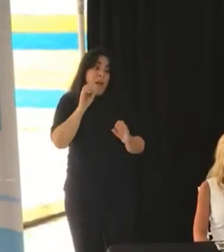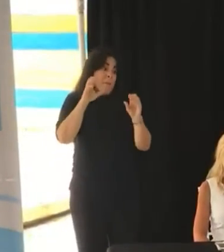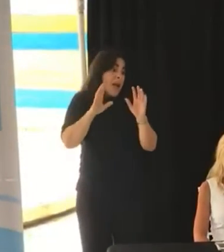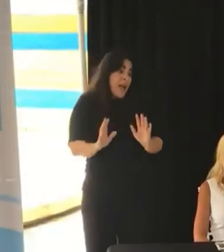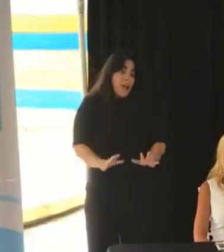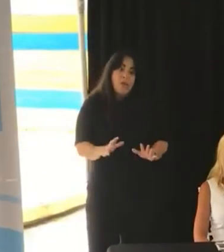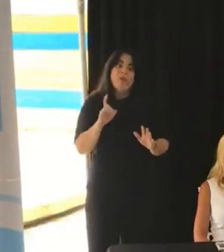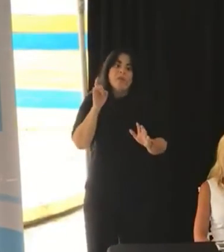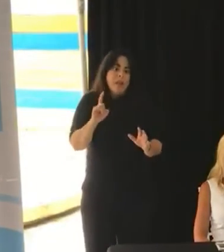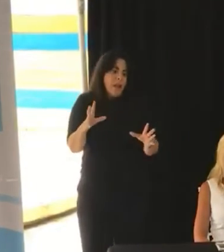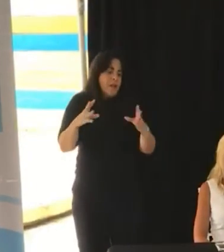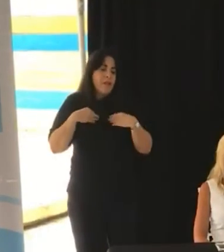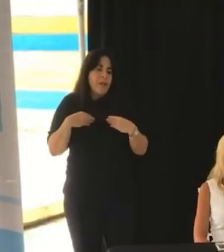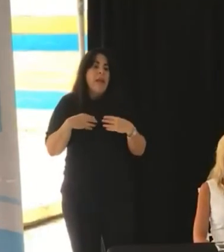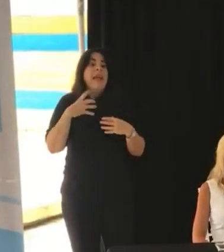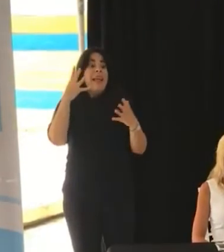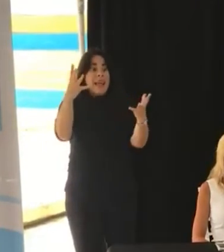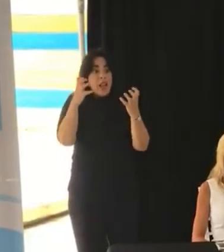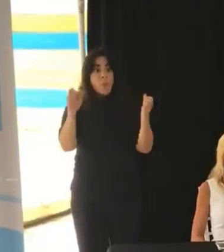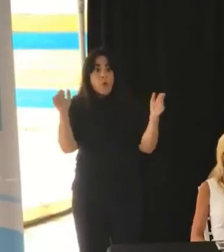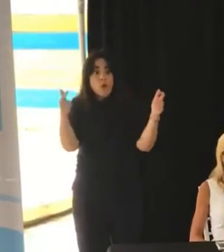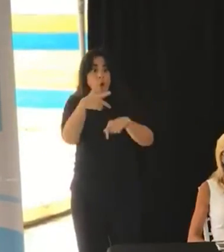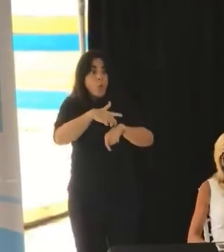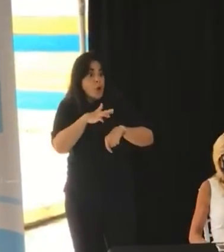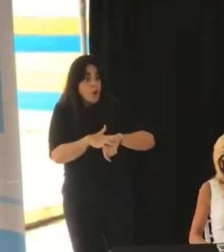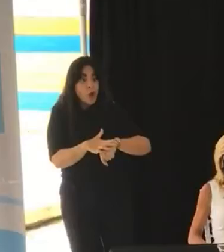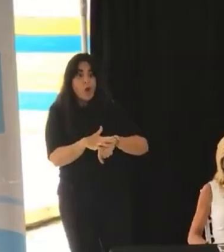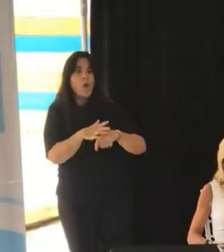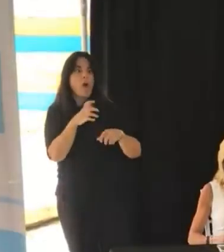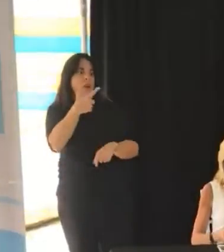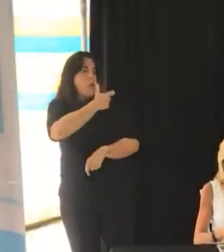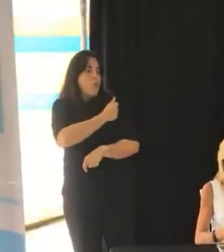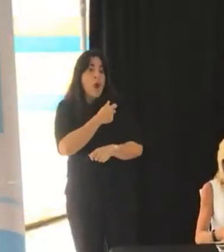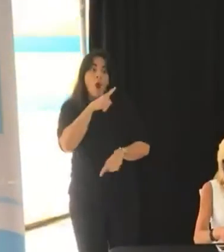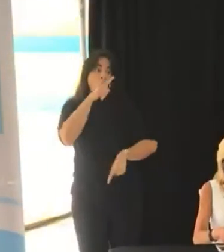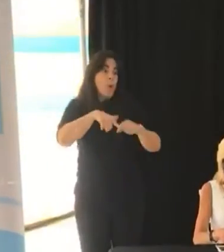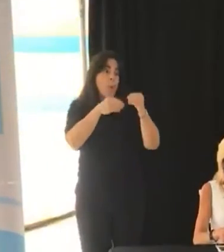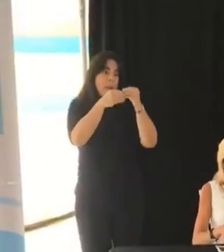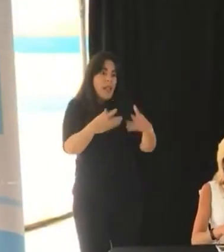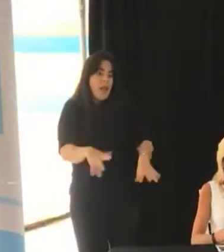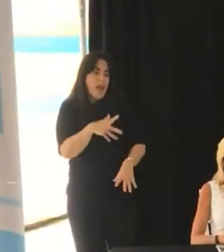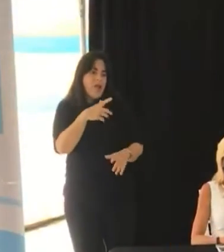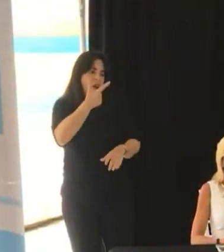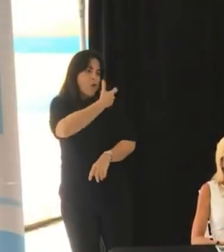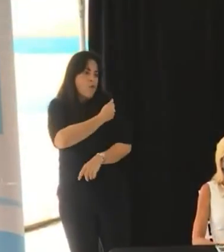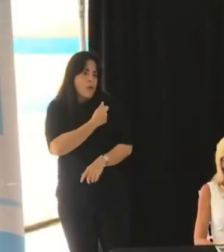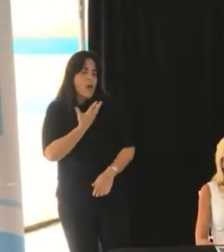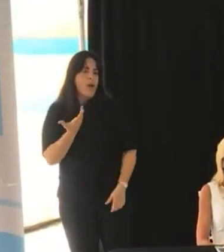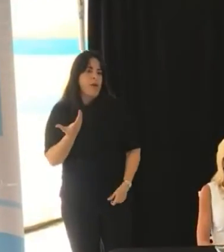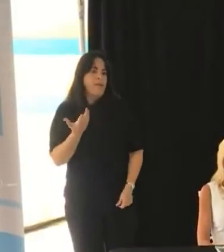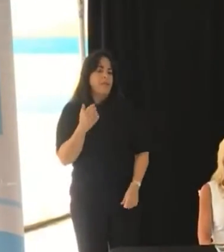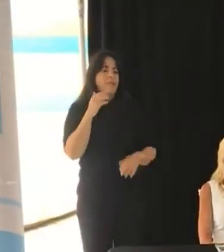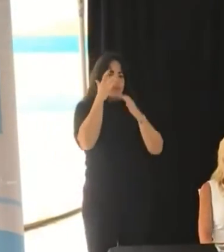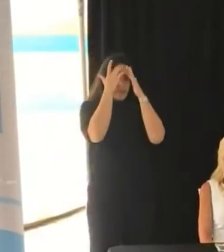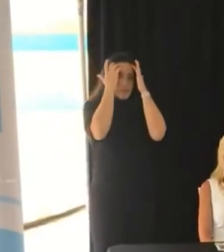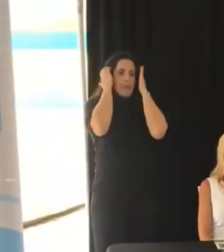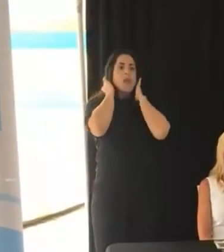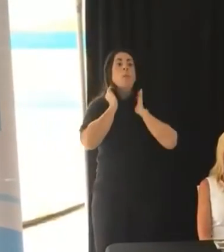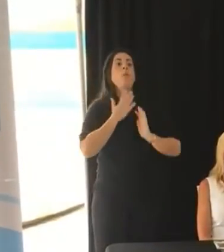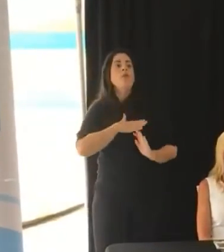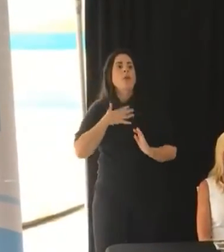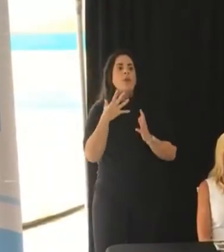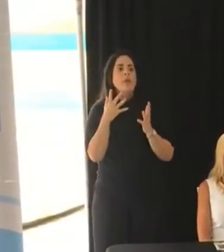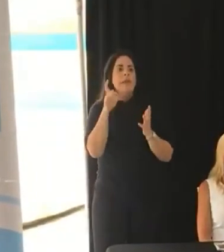del día vamos a vacunar a todo Puerto Rico. No se puede perder la vacuna. No se puede perder vacuna. Aquí lo que yo quiero que la gente, ¿verdad?, y ustedes me ayuden a